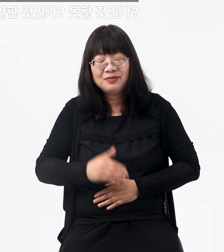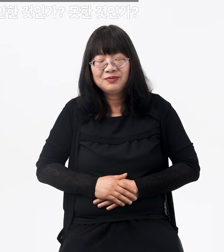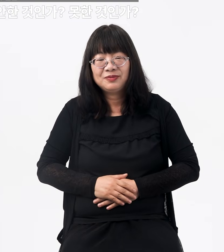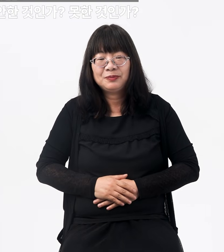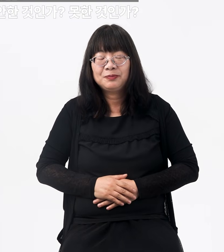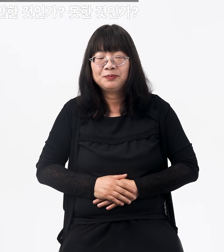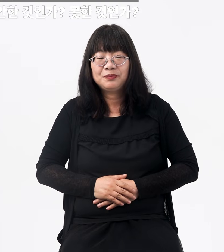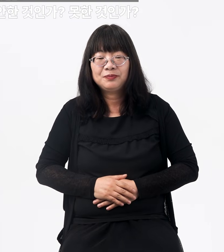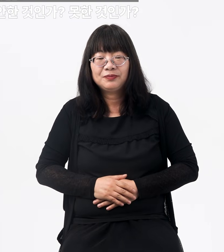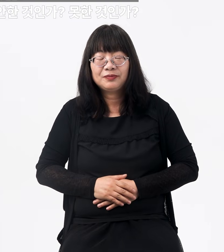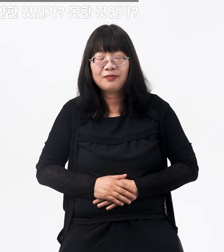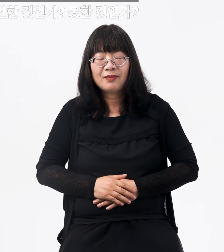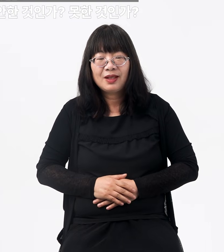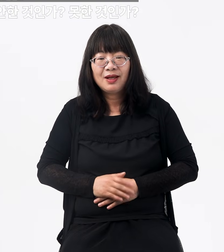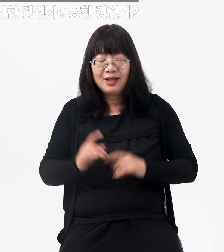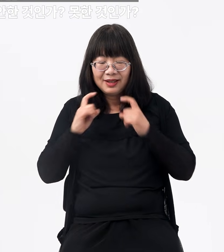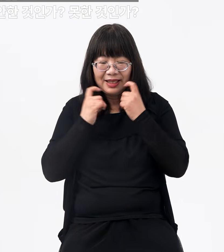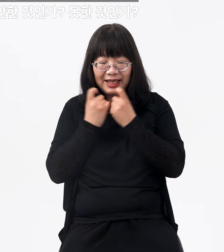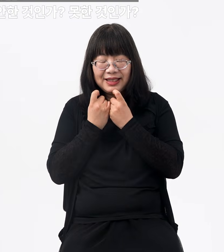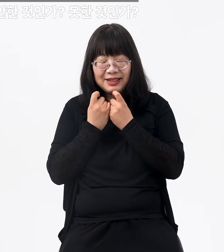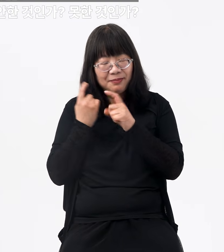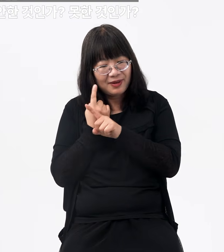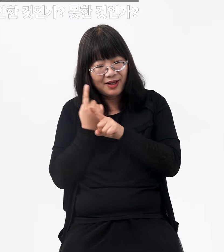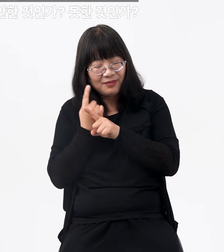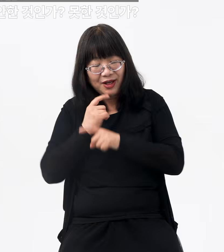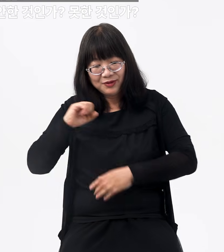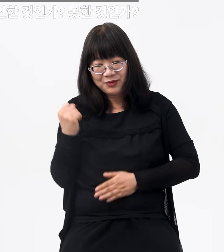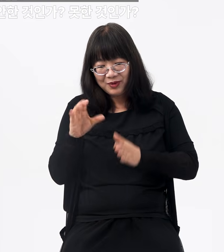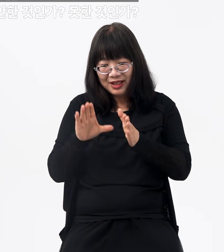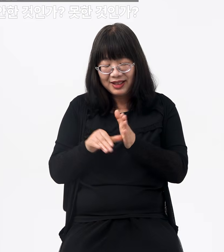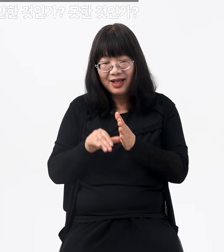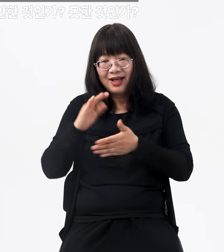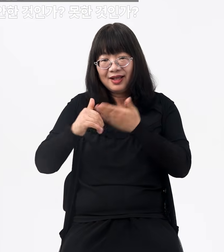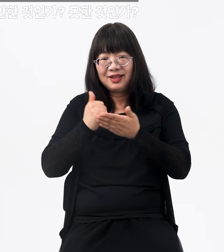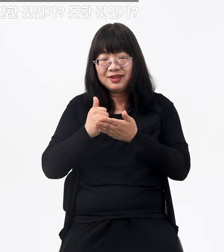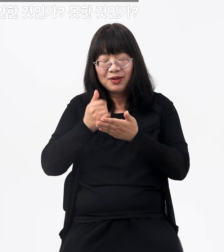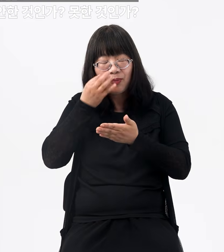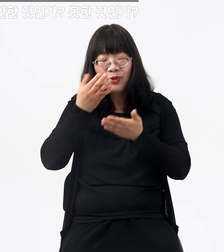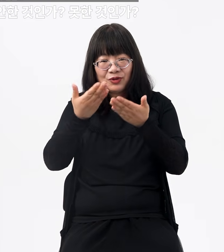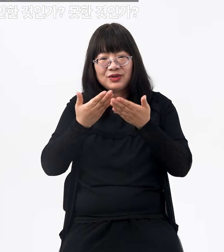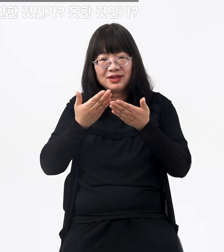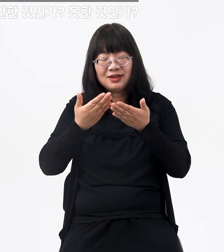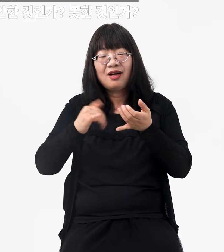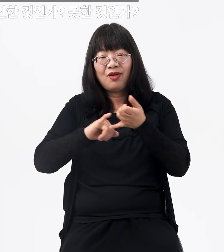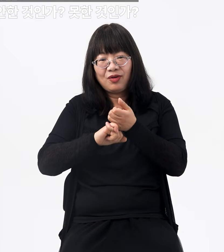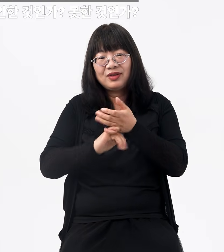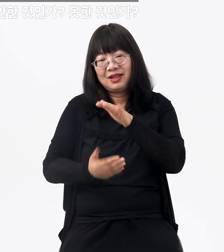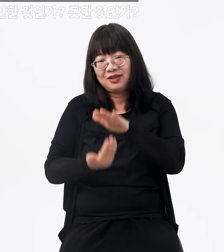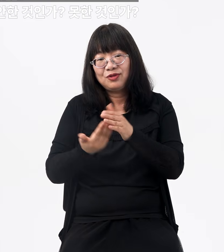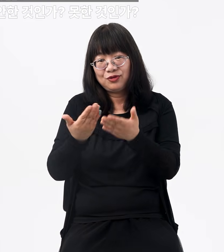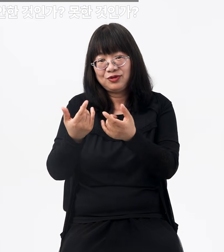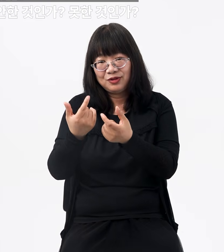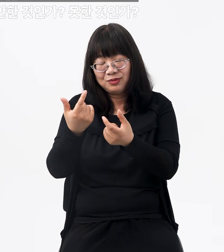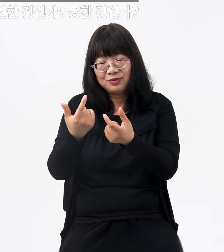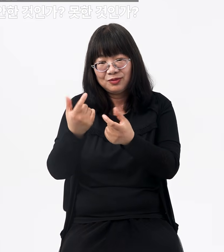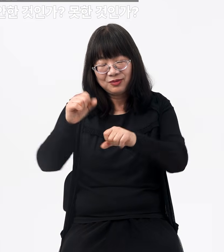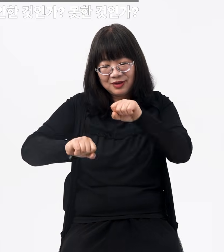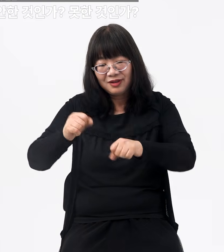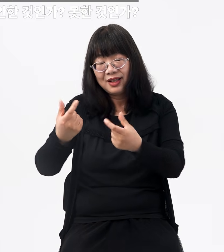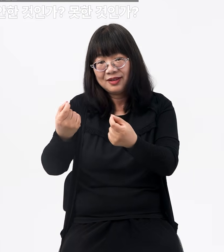역사예요. 어느 분이 저한테 그런 얘기를 해요. 오래전에 목사님 이런 말씀